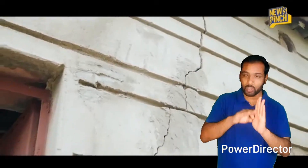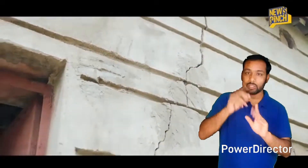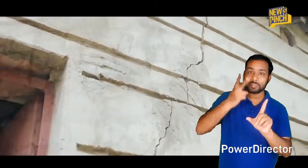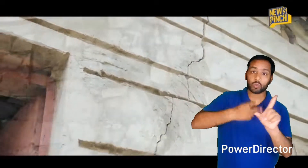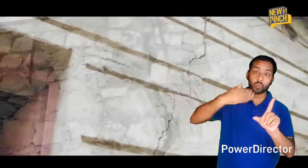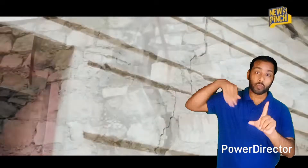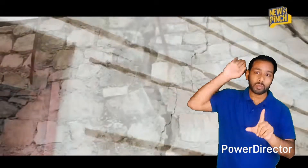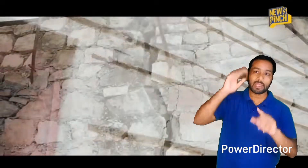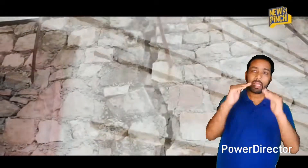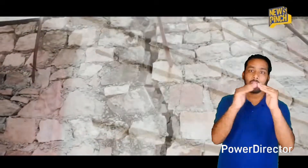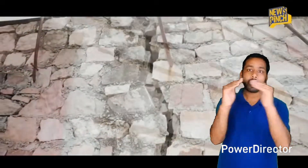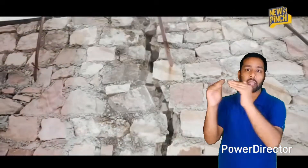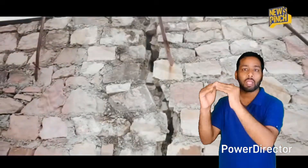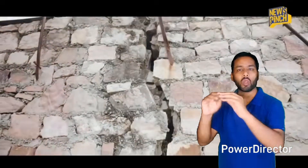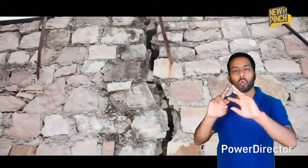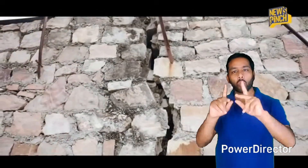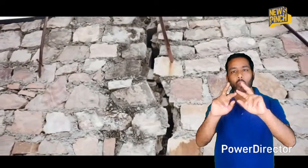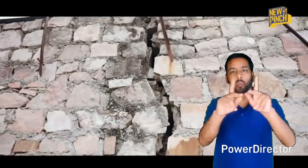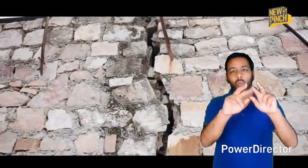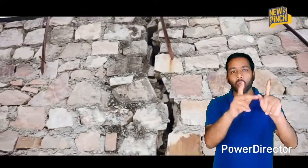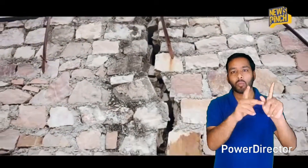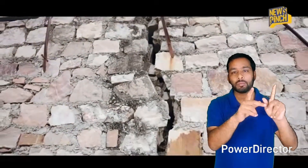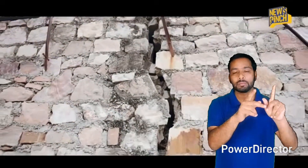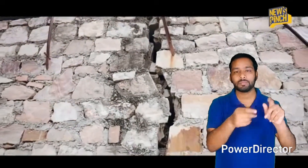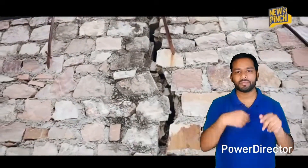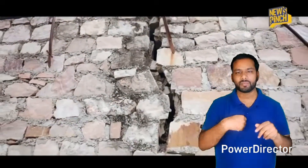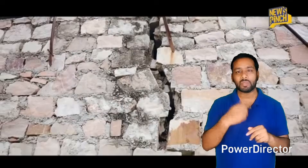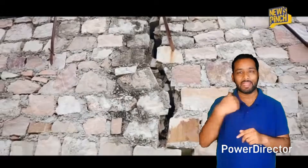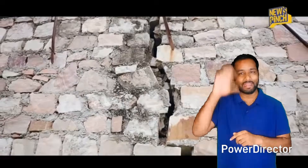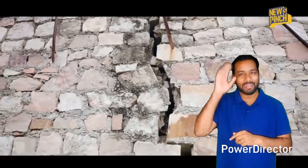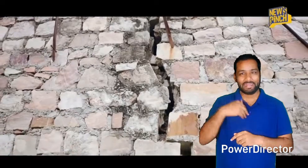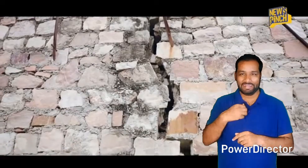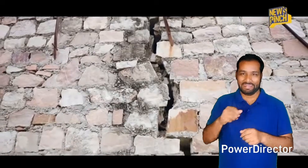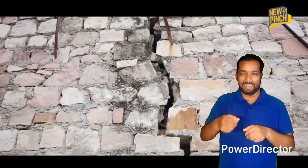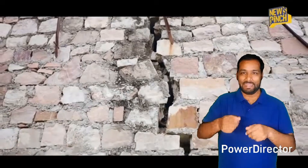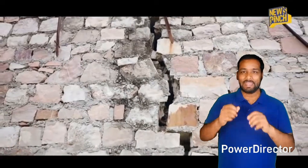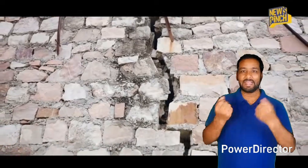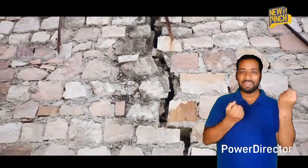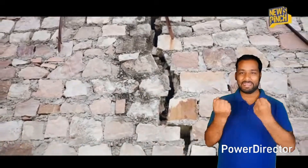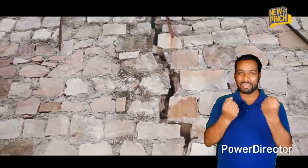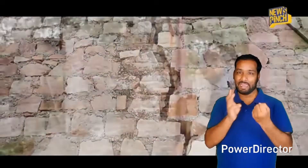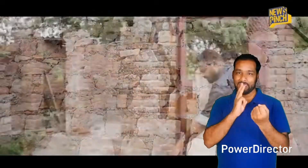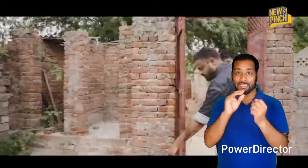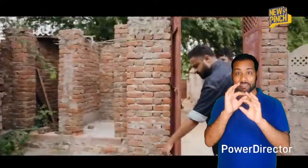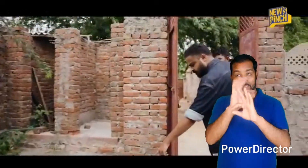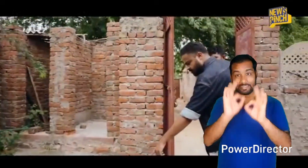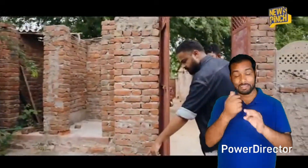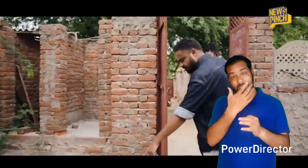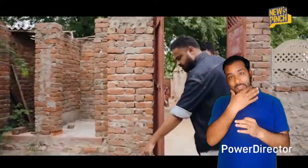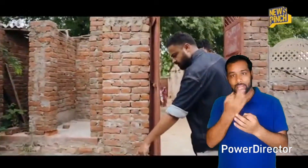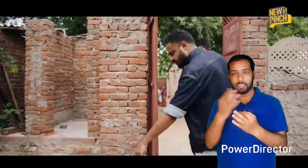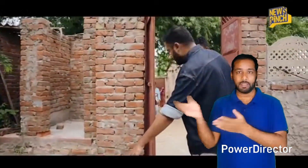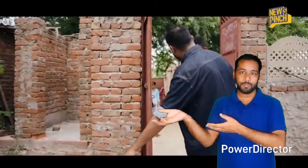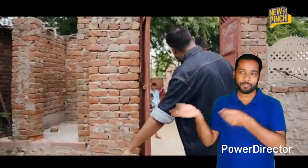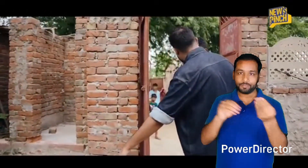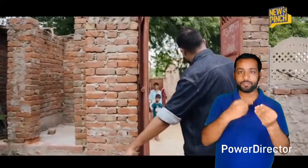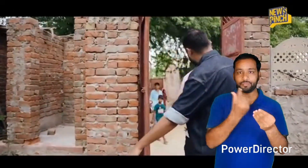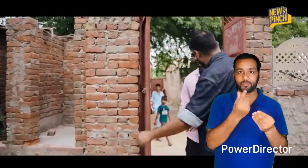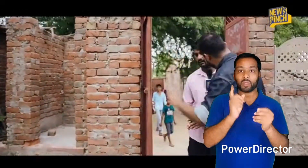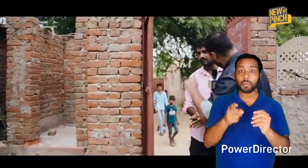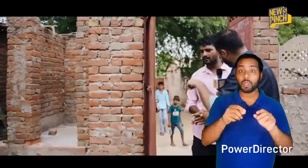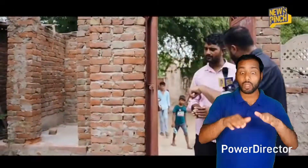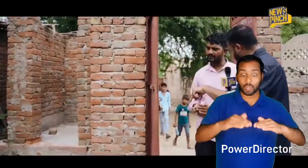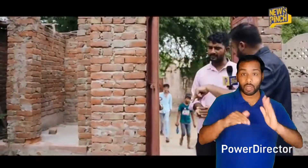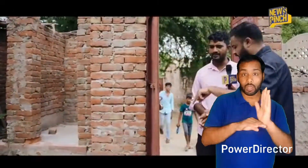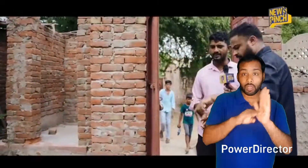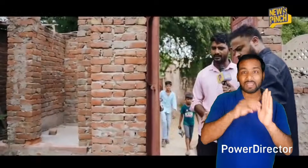वैसे? ये जब से पानी आया उस टाइम से होने, 2 साल हो गए, मकान पूरे जर्जर होने लगे। और ये कुएं का पानी है? नहीं, ये टैंके का पानी था, साफ टैंक है,